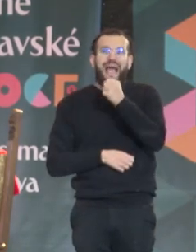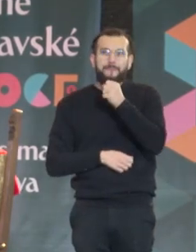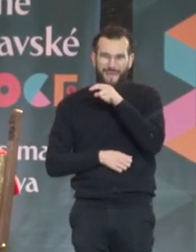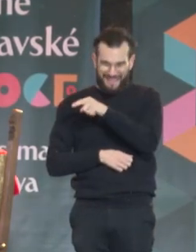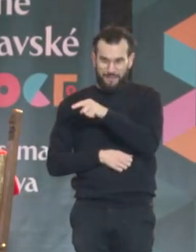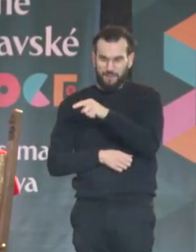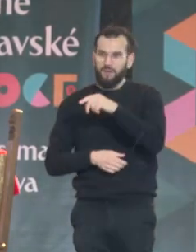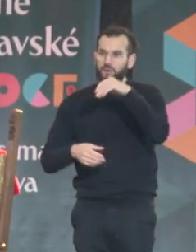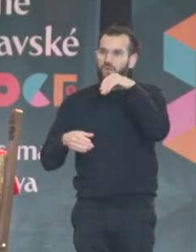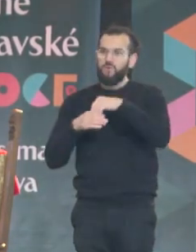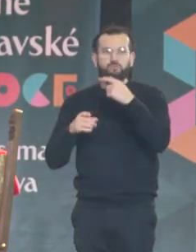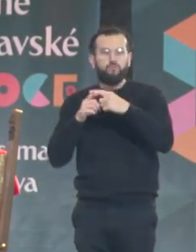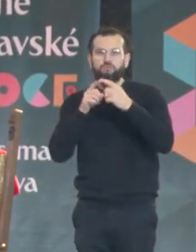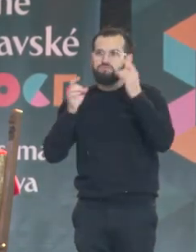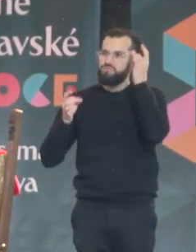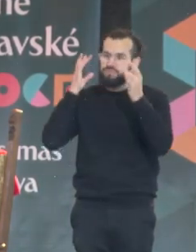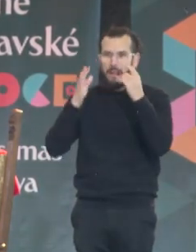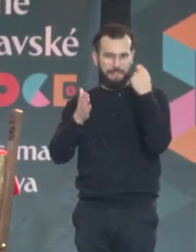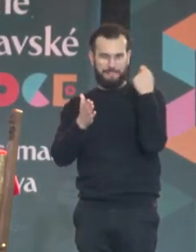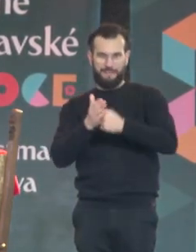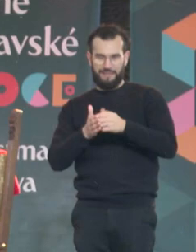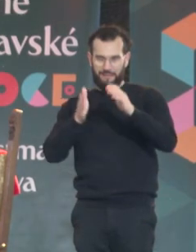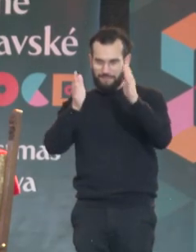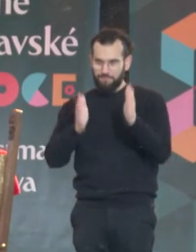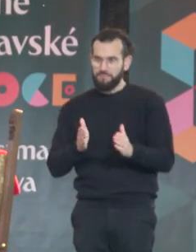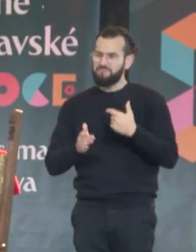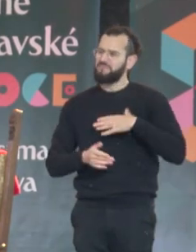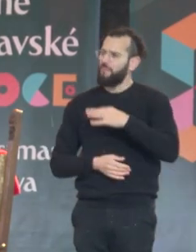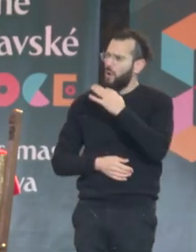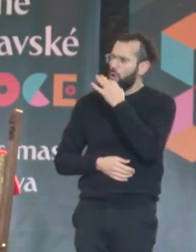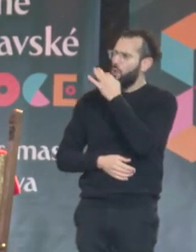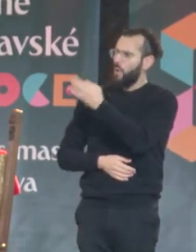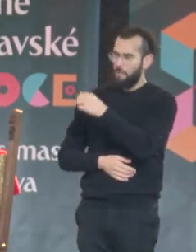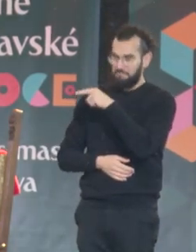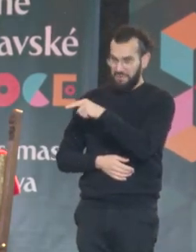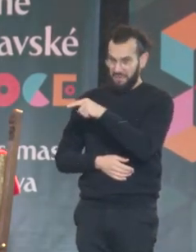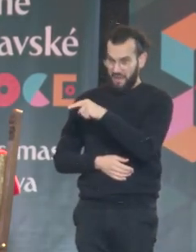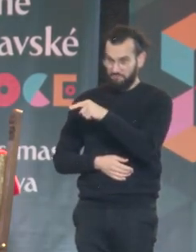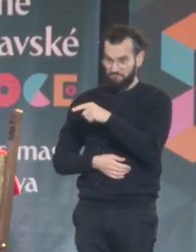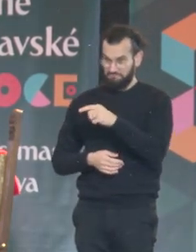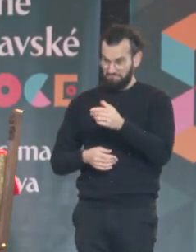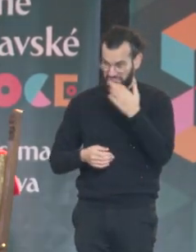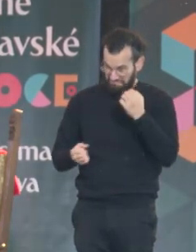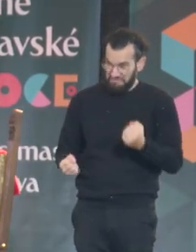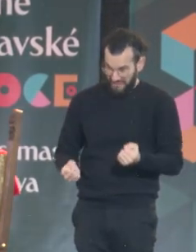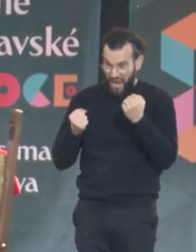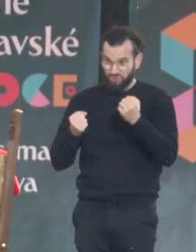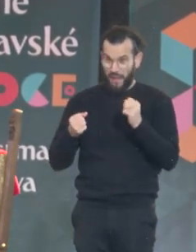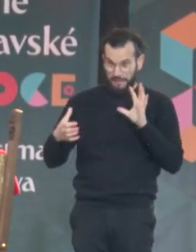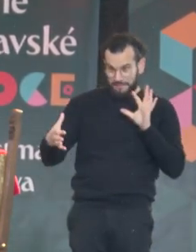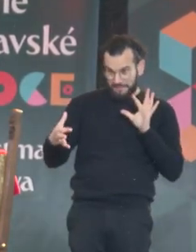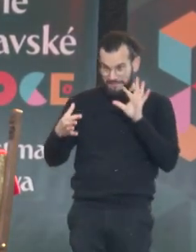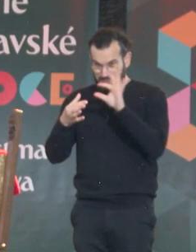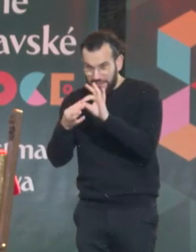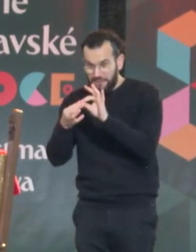taký fantazijný a tajúplný charakter, tak som sa chcela opýtať, že či pre vás nebolo náročné vcítiť sa do takej